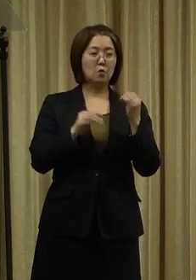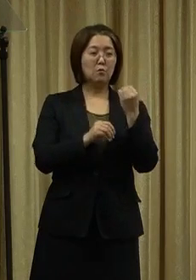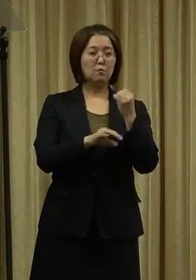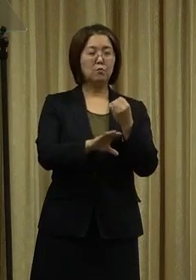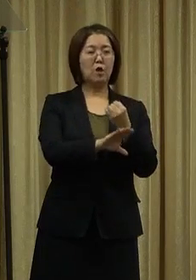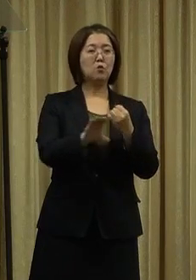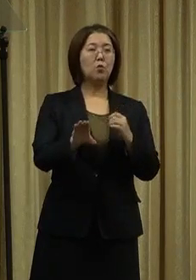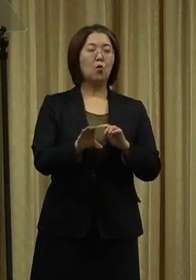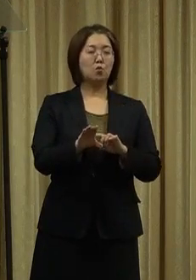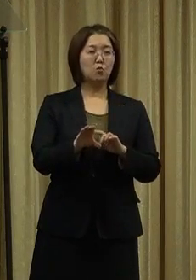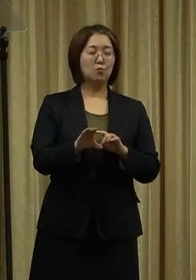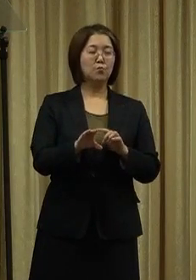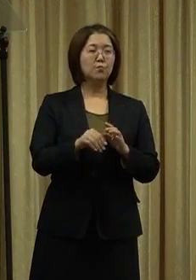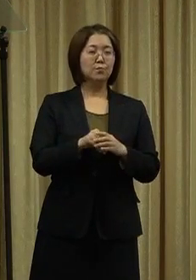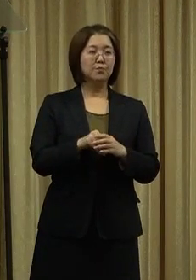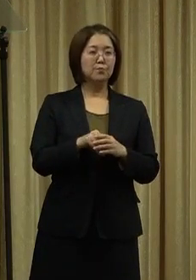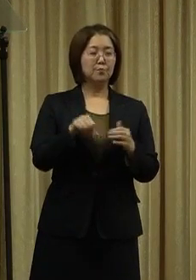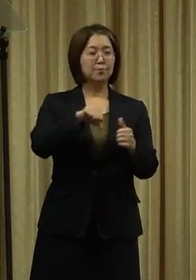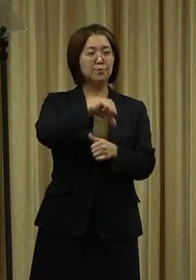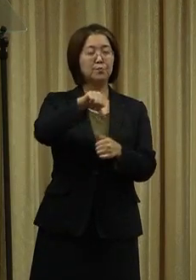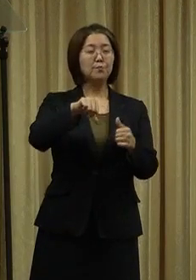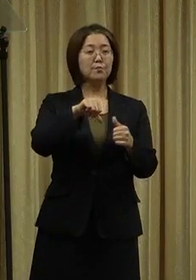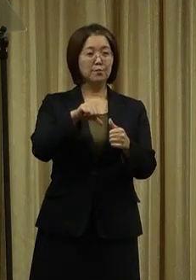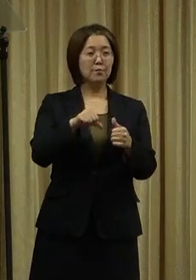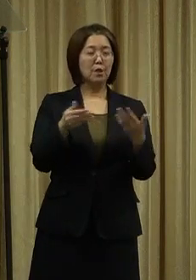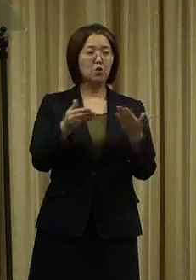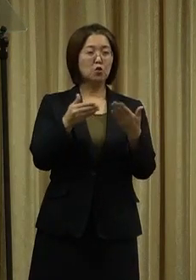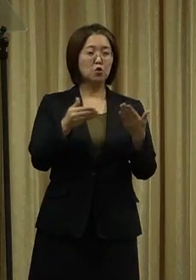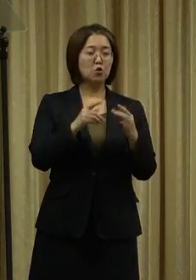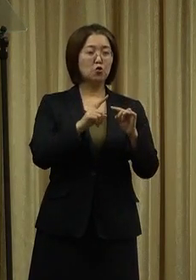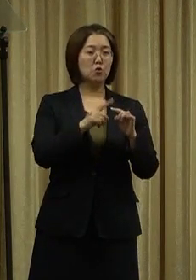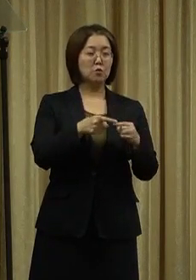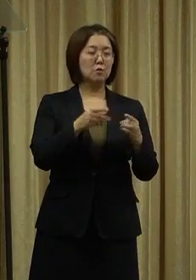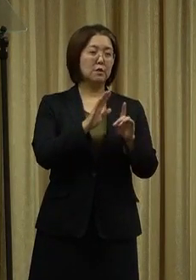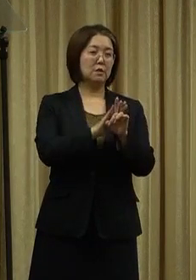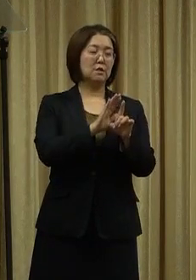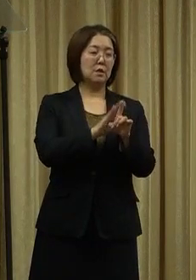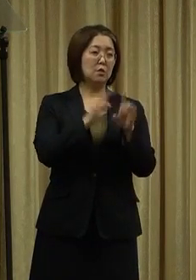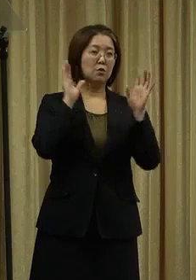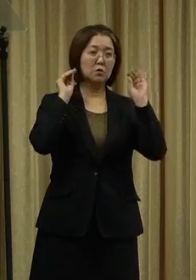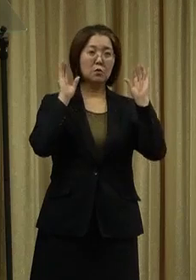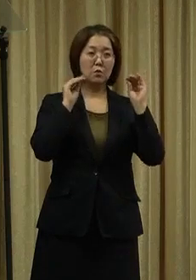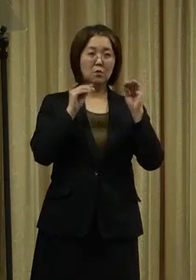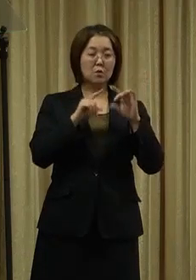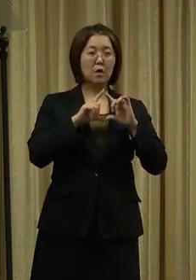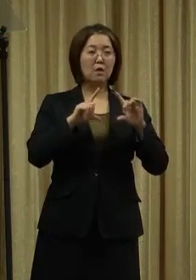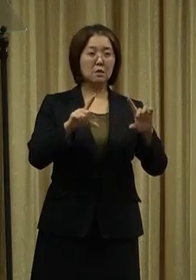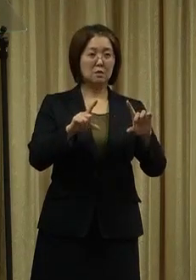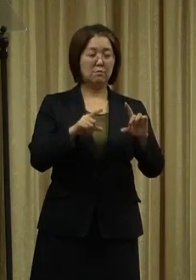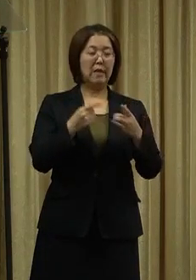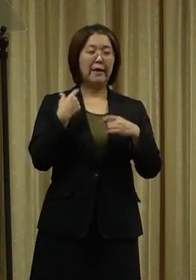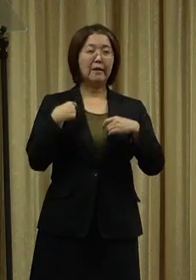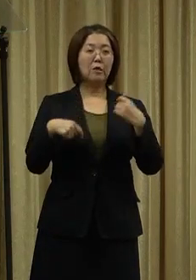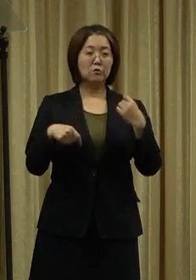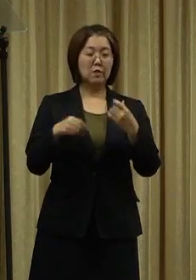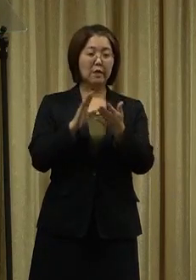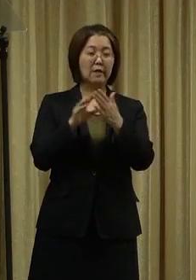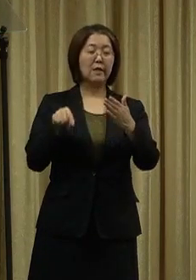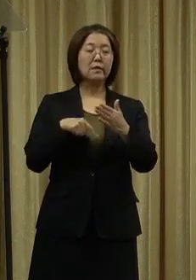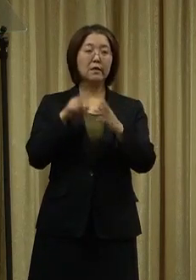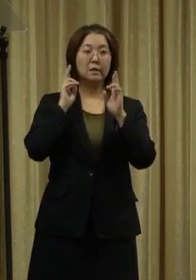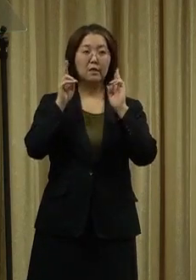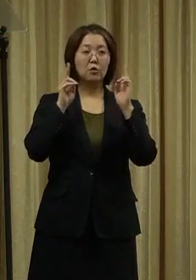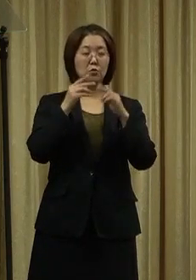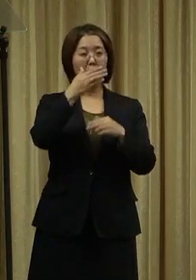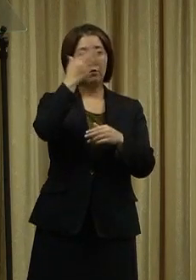、県内企業や就職支援の情報発信を強化するとともに、学生と県内企業の若